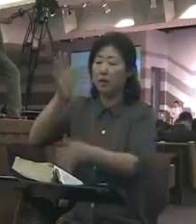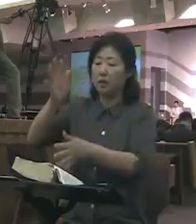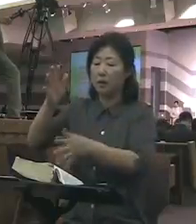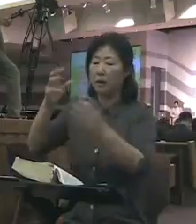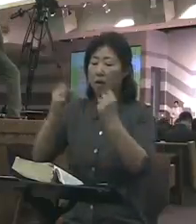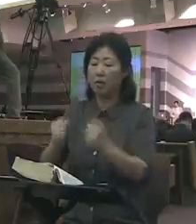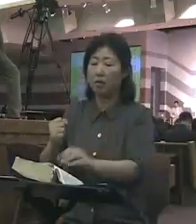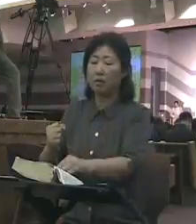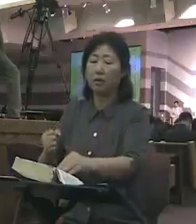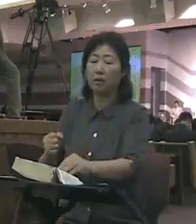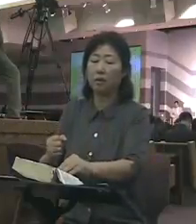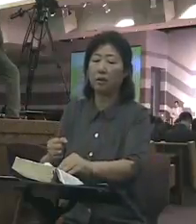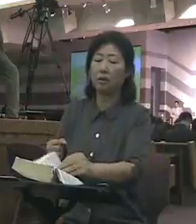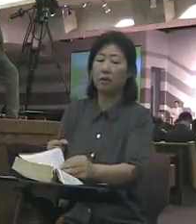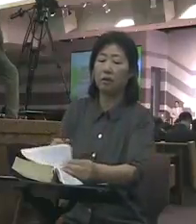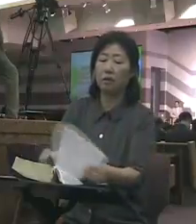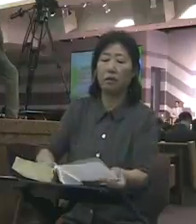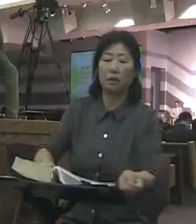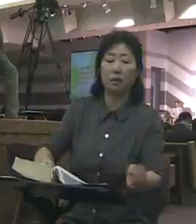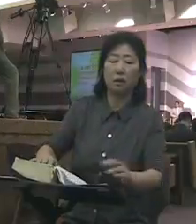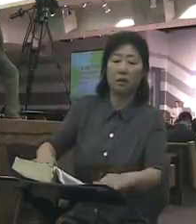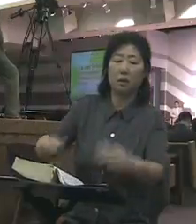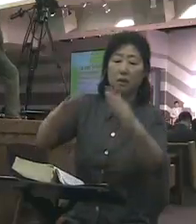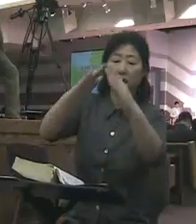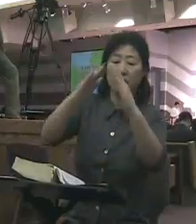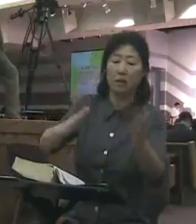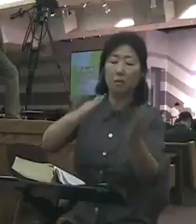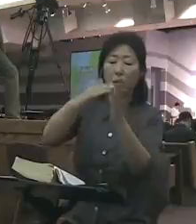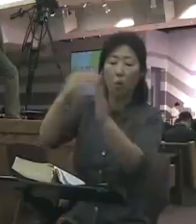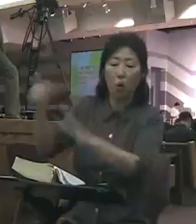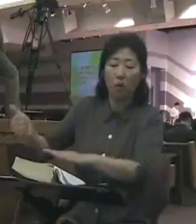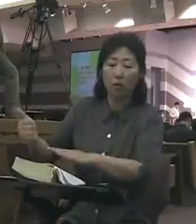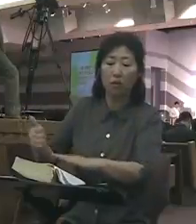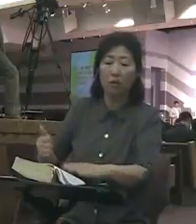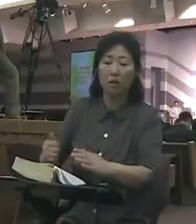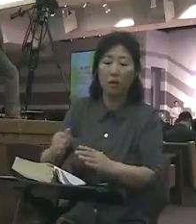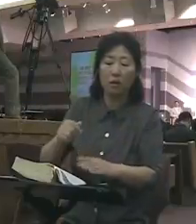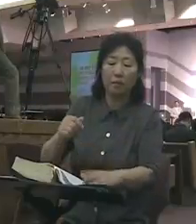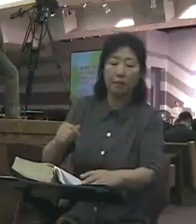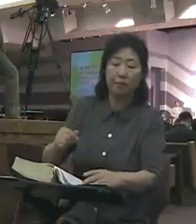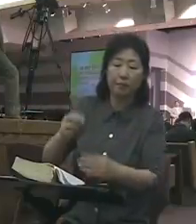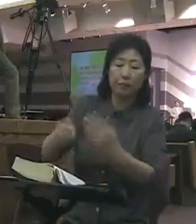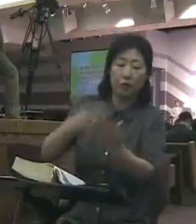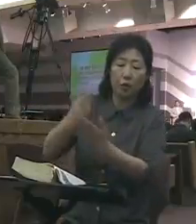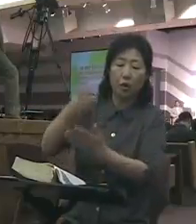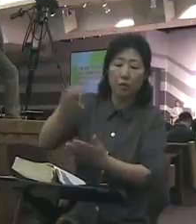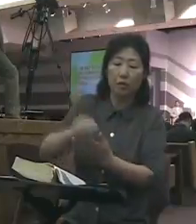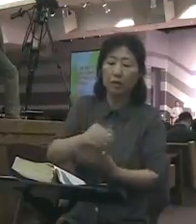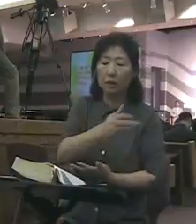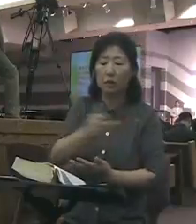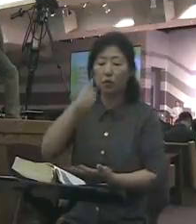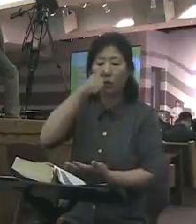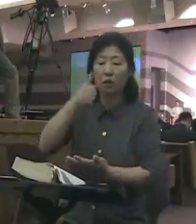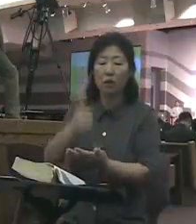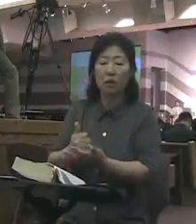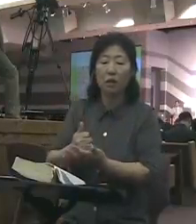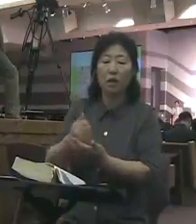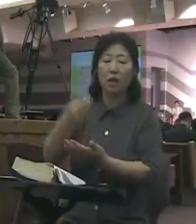장막을 옮겨 소돔까지 이르렀더라. 소돔 사람은 악하여 여호와 앞에 큰 죄였더라. 롯이 아브라함을